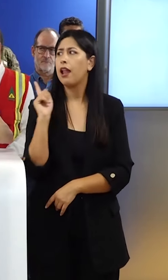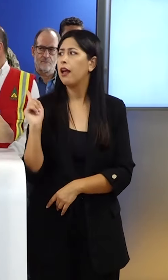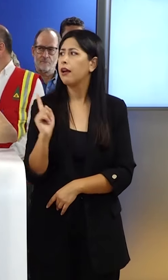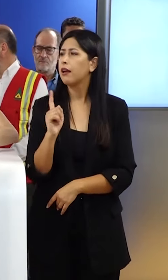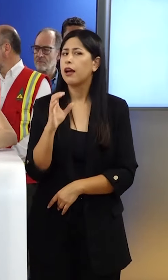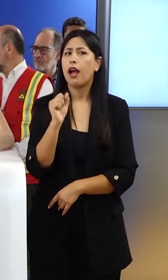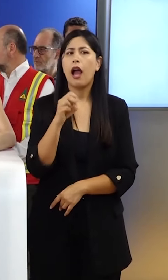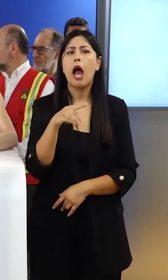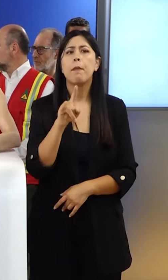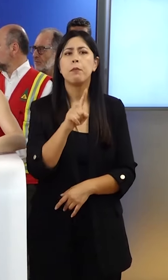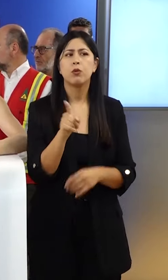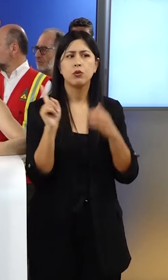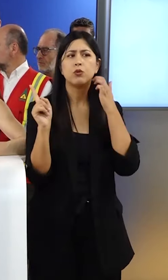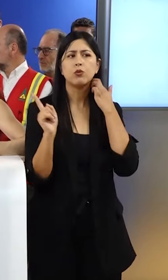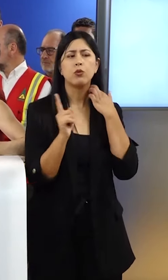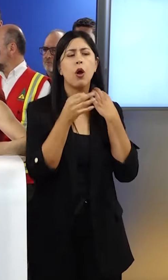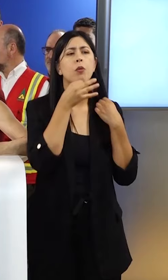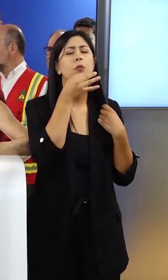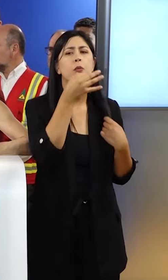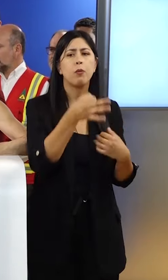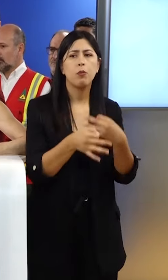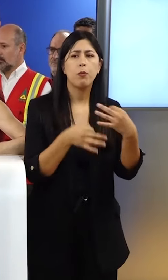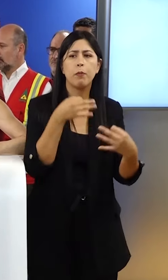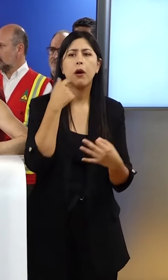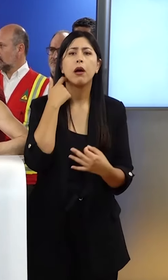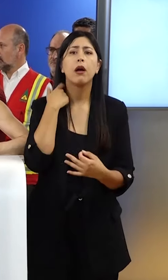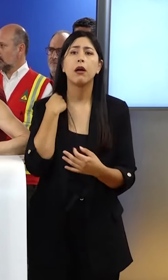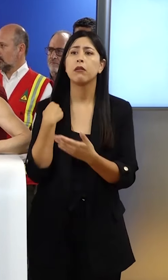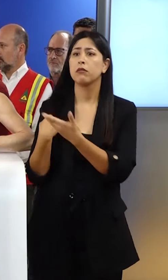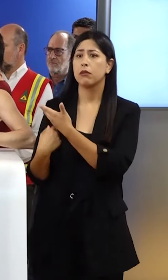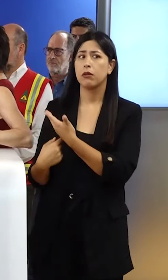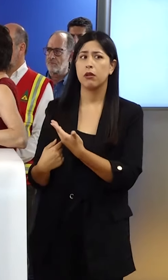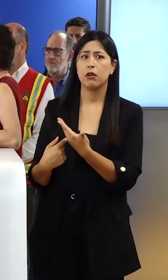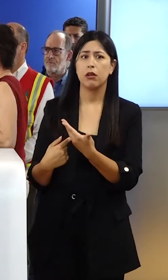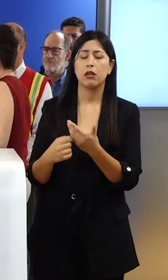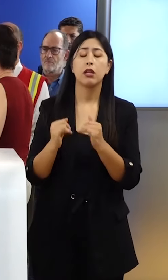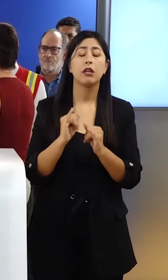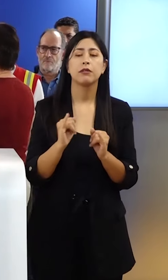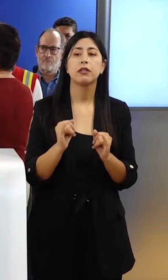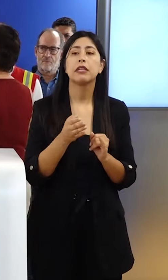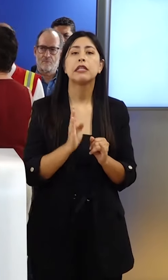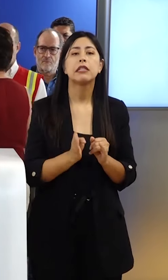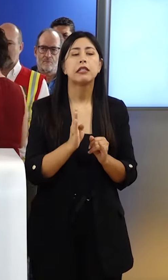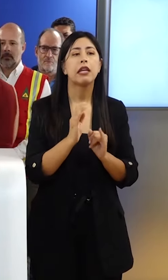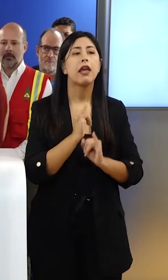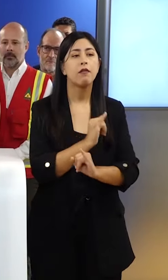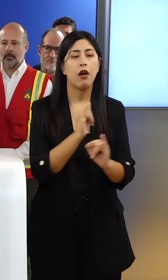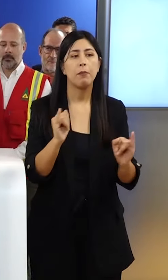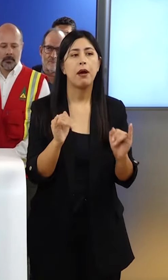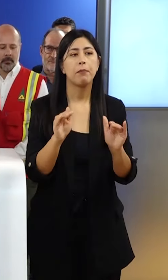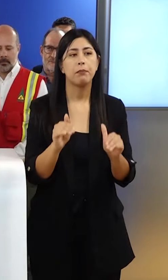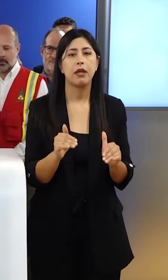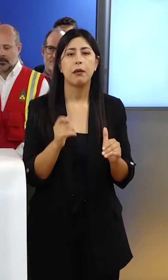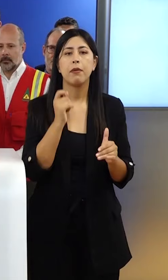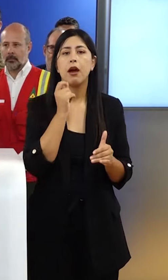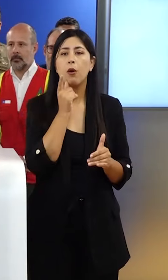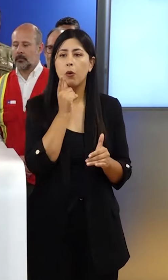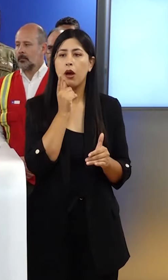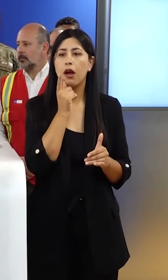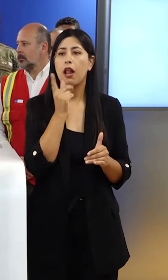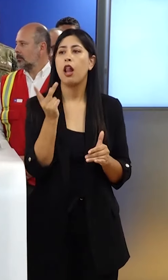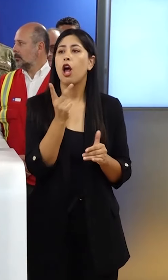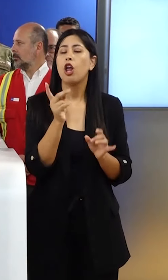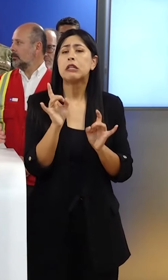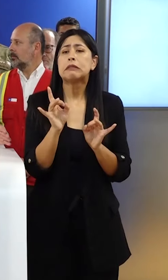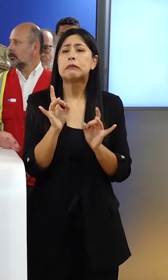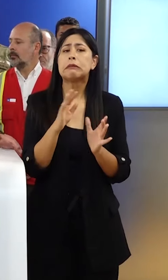estaba sí eh Para que cuente cómo va eso o tiene antecedente solamente tenemos la información de eh dos presuntas de Gracia